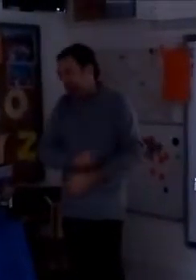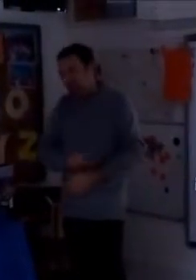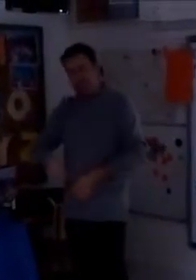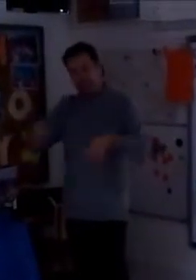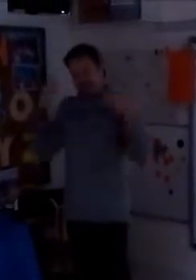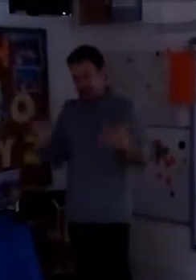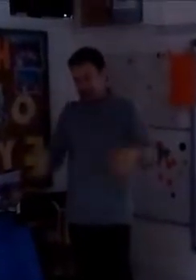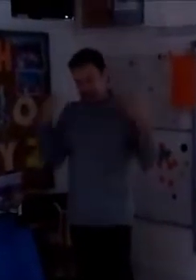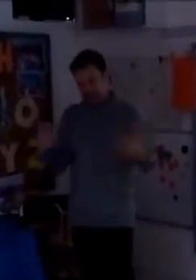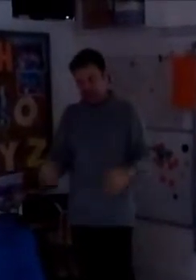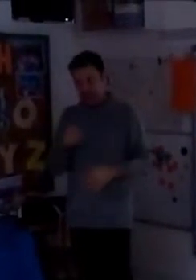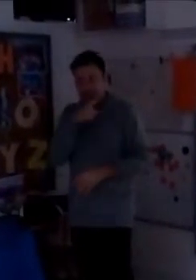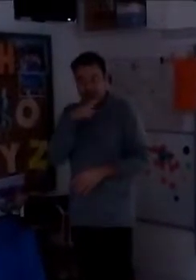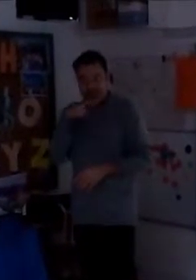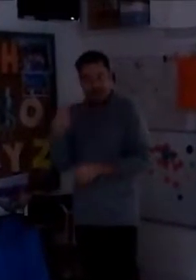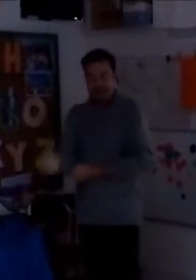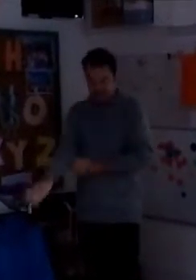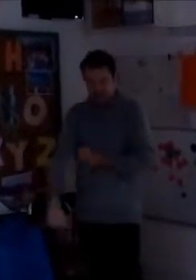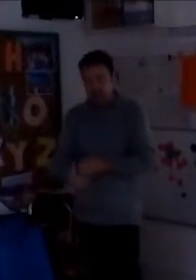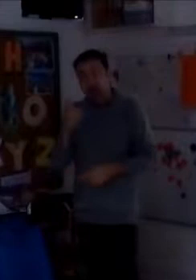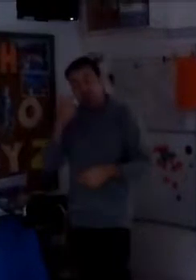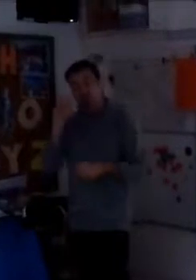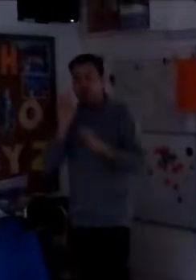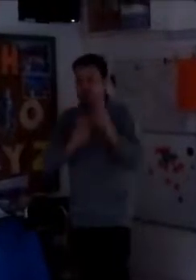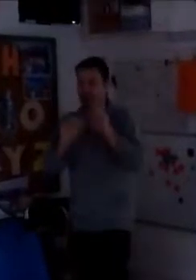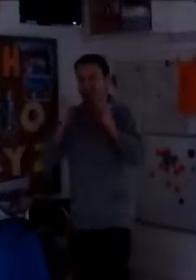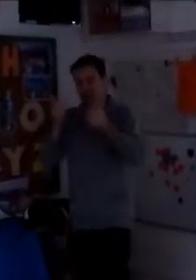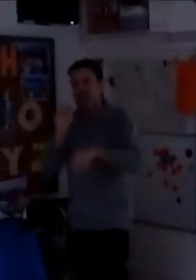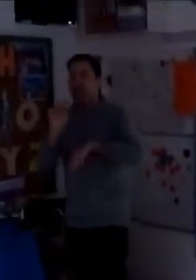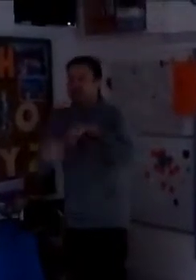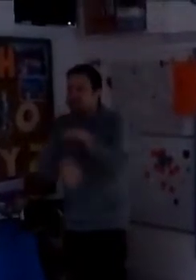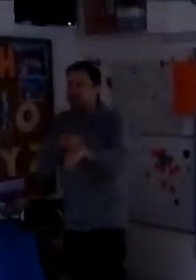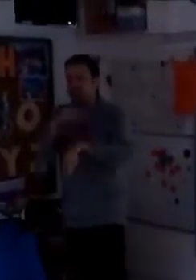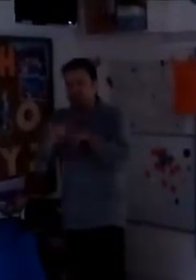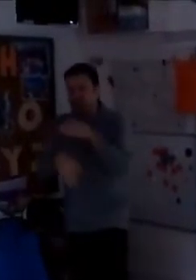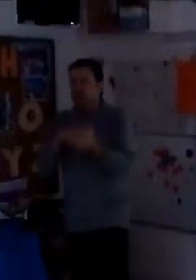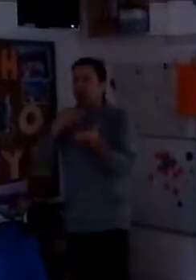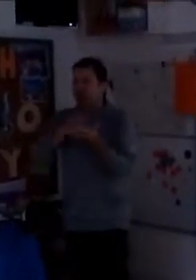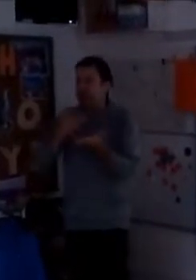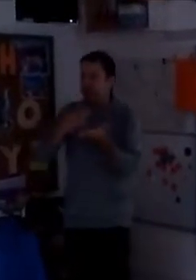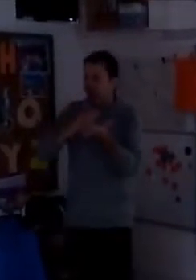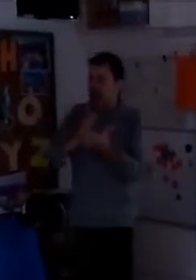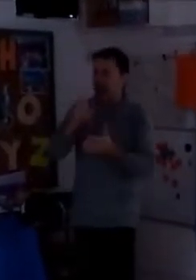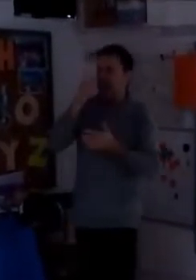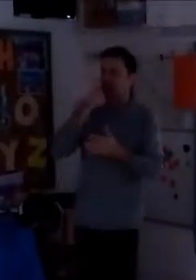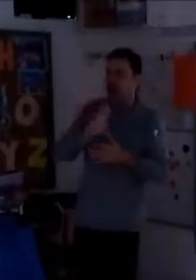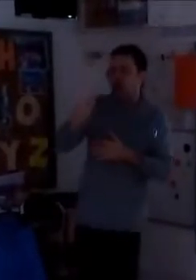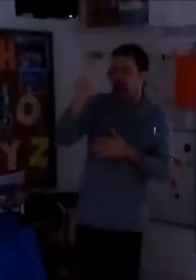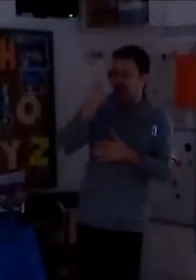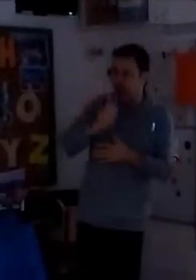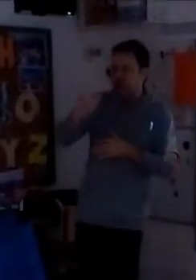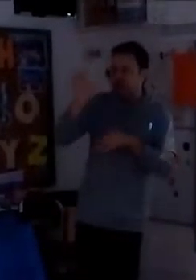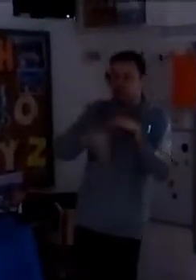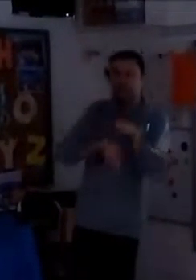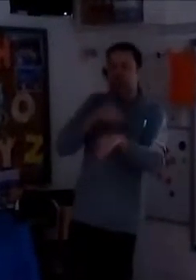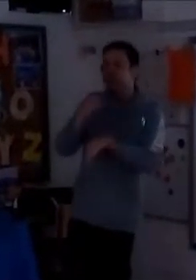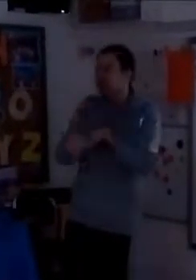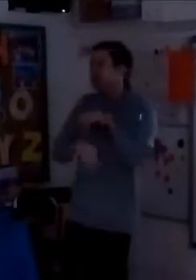tengo tantísima hambre. Así que, vamos, pues se va, empieza a andar, buscando, avanzando por el campo,